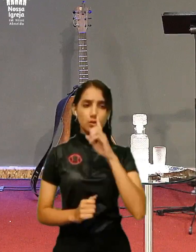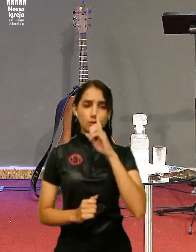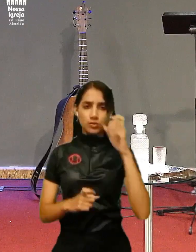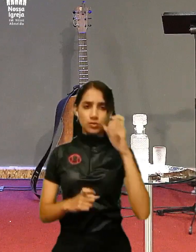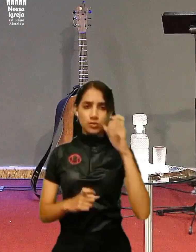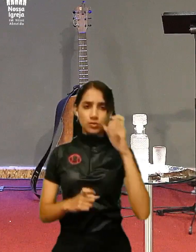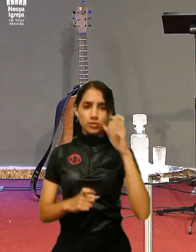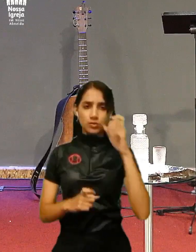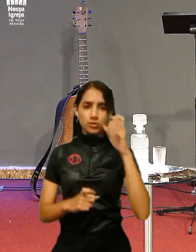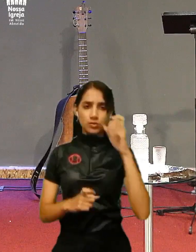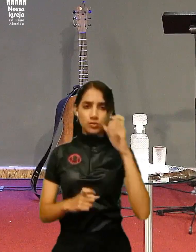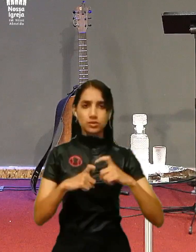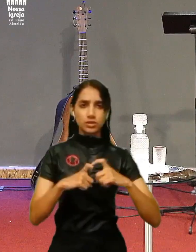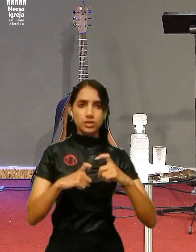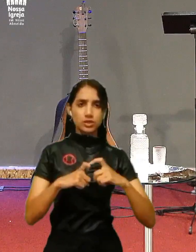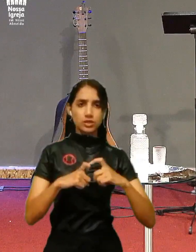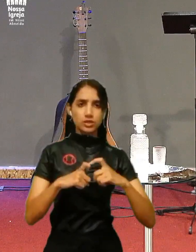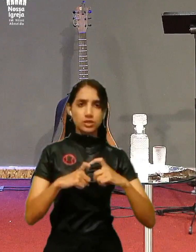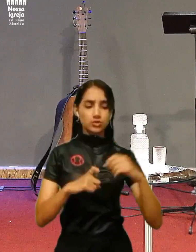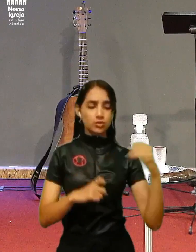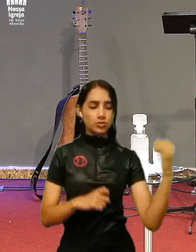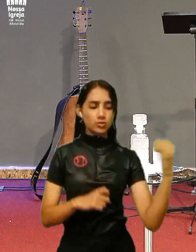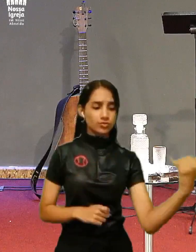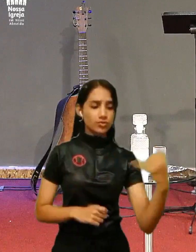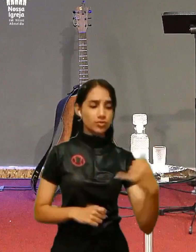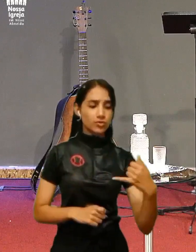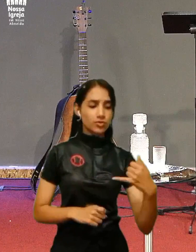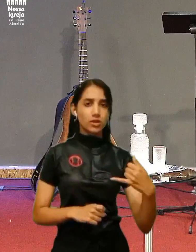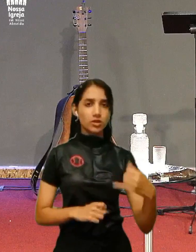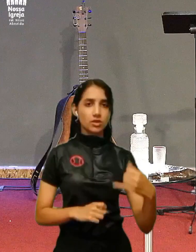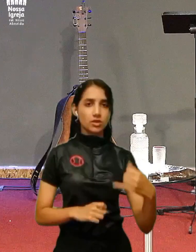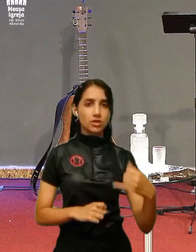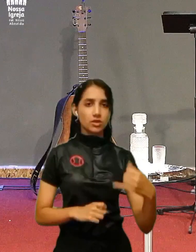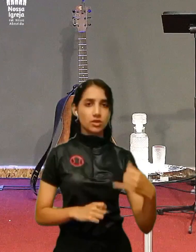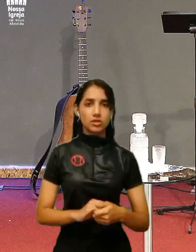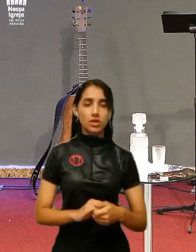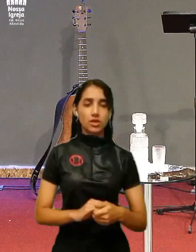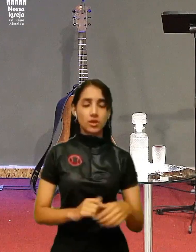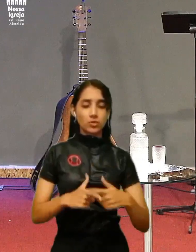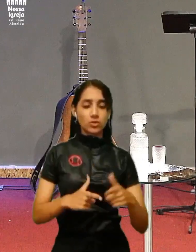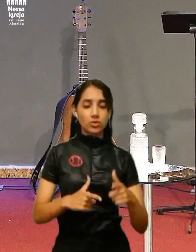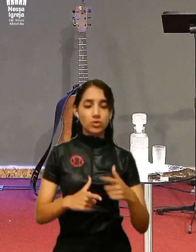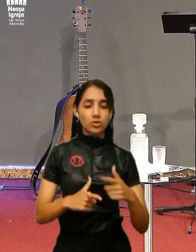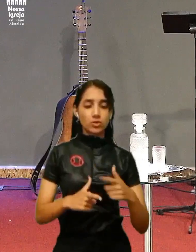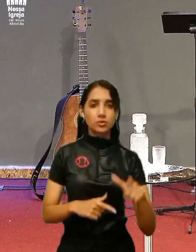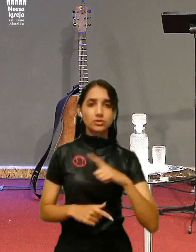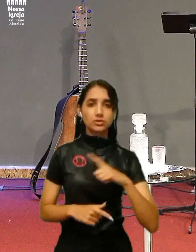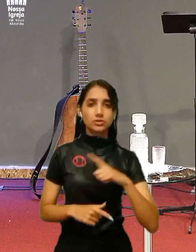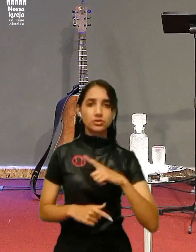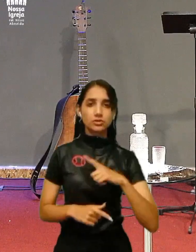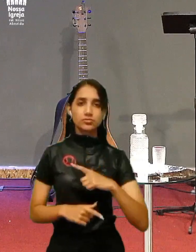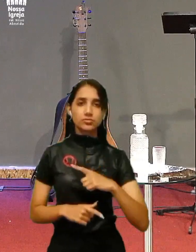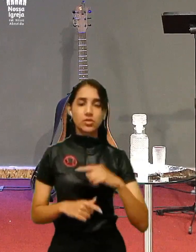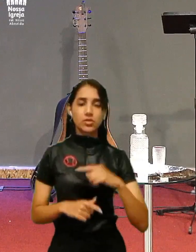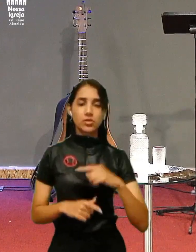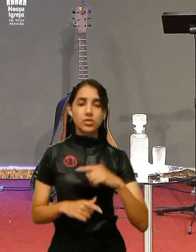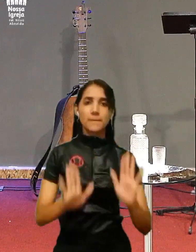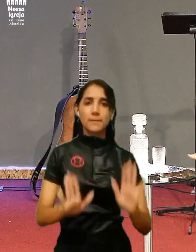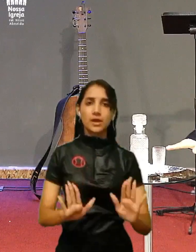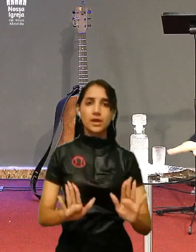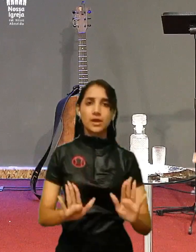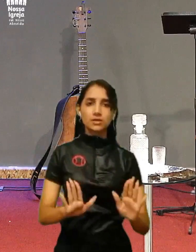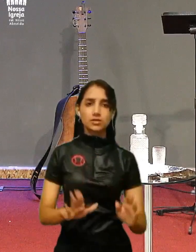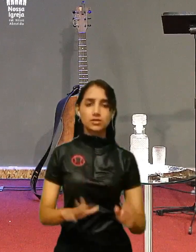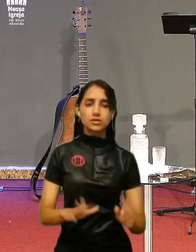foi muito tempo sem oxigênio. Mas meus irmãos, de repente passam ali os primeiros dias e o menino não tem sequela